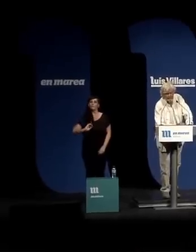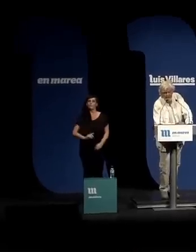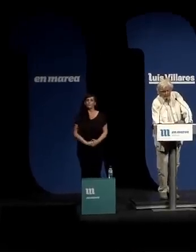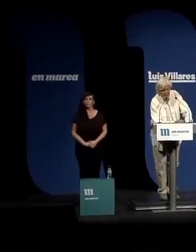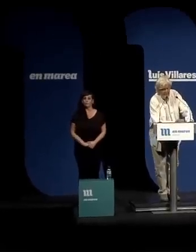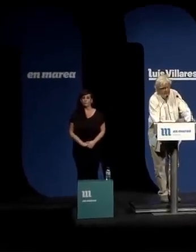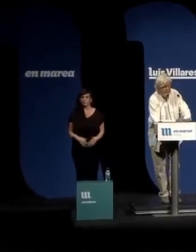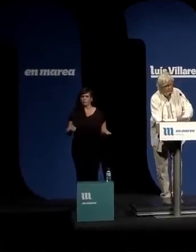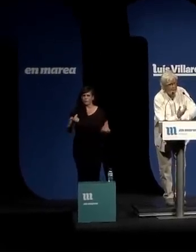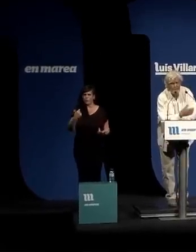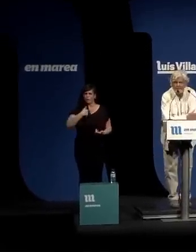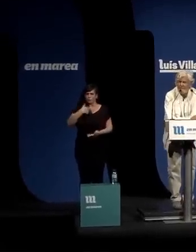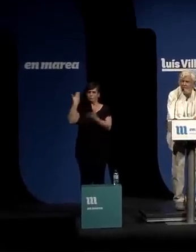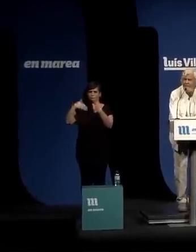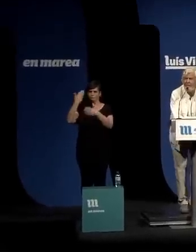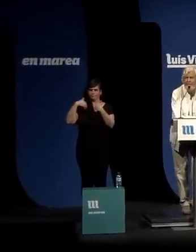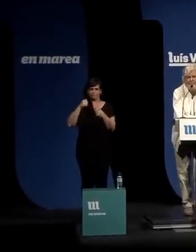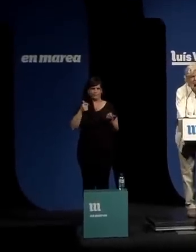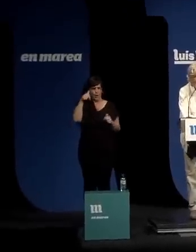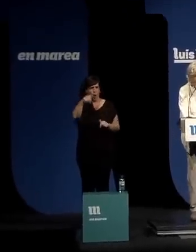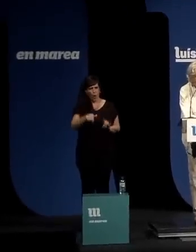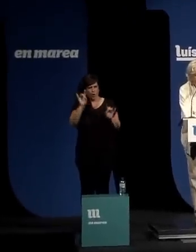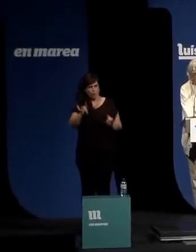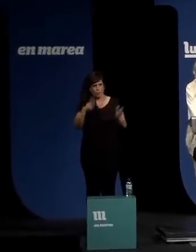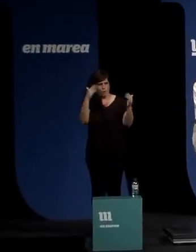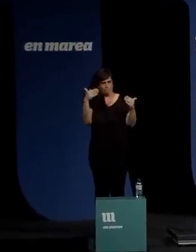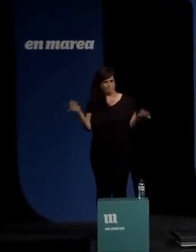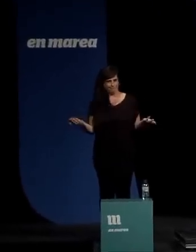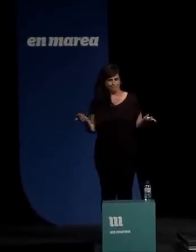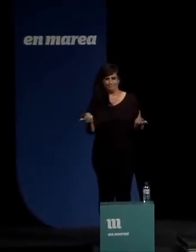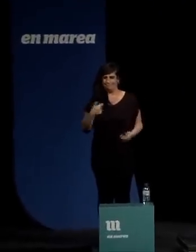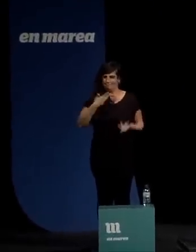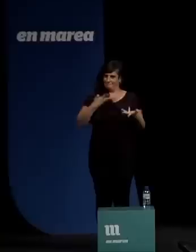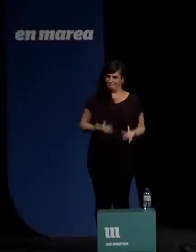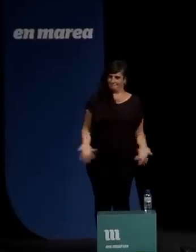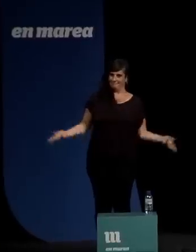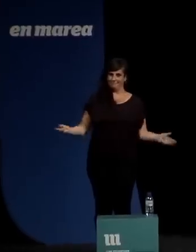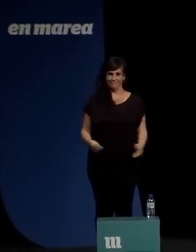Había ben tempo que non vía o Xofre como hoxe. Así dá gusto, eh?